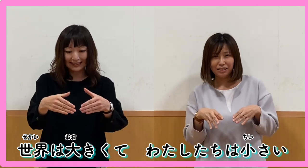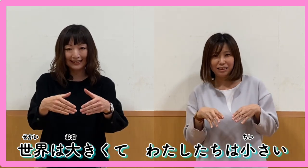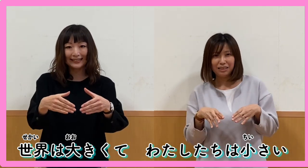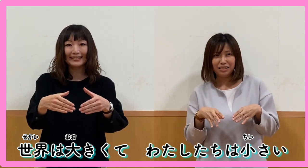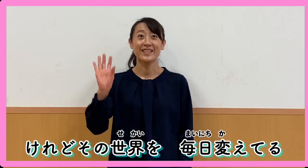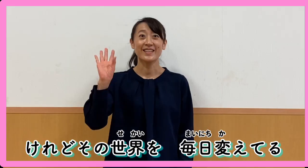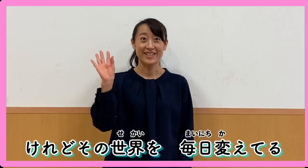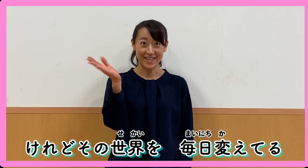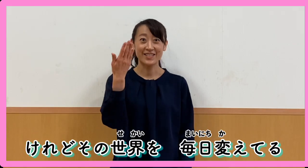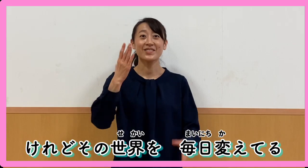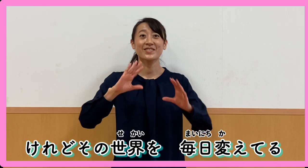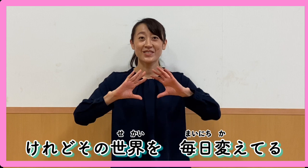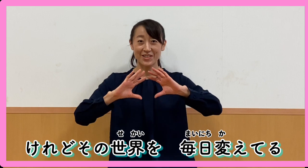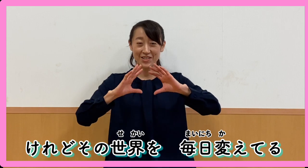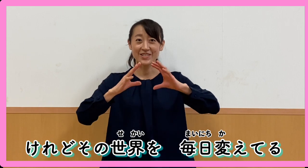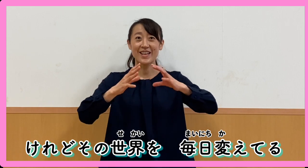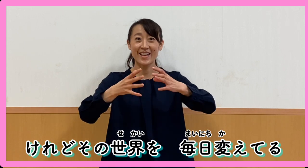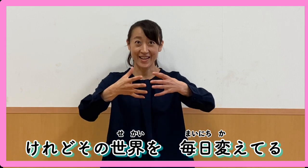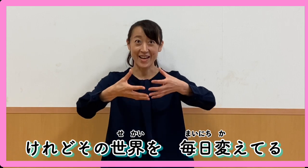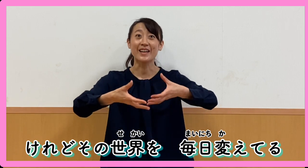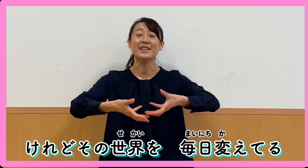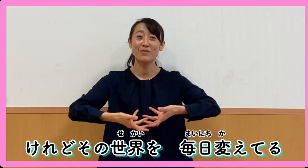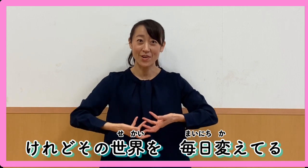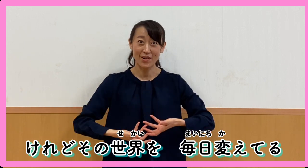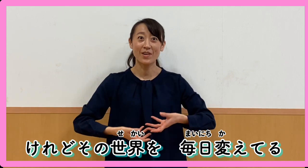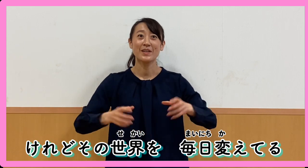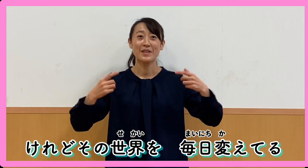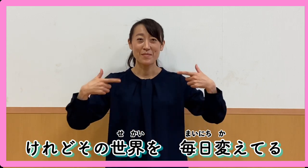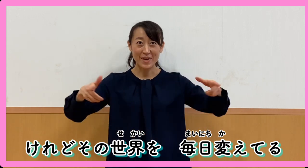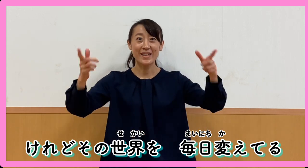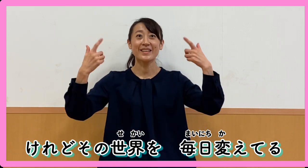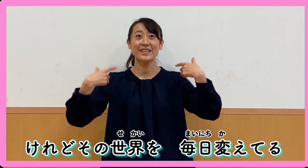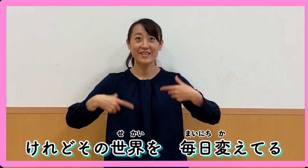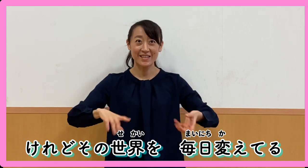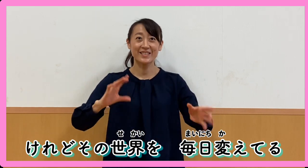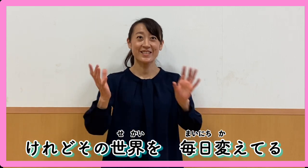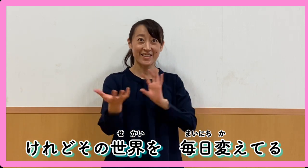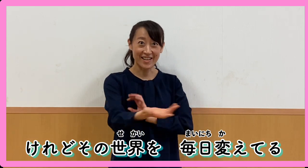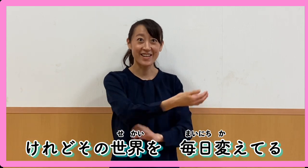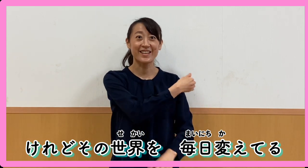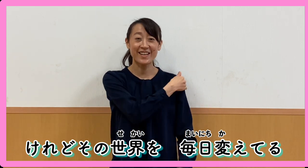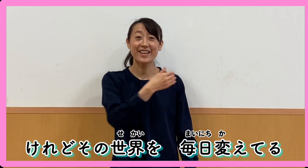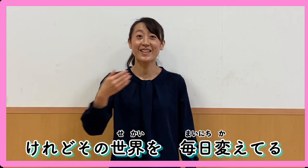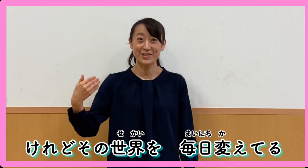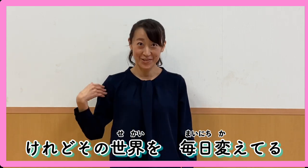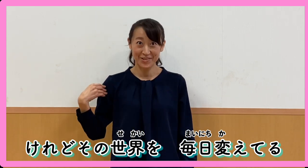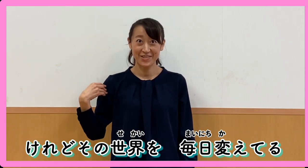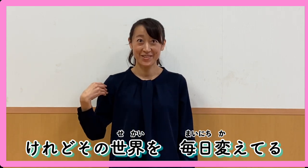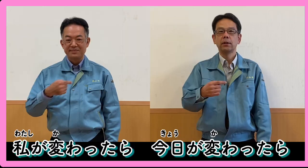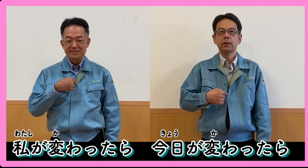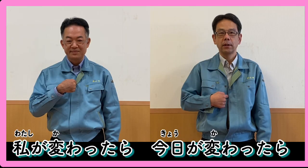小さいけれどその世界を毎日変